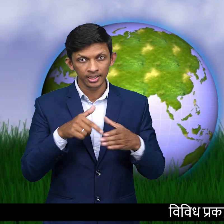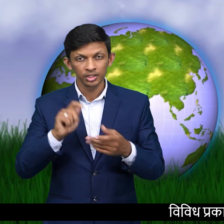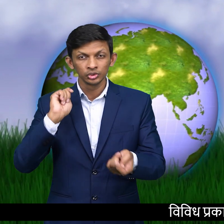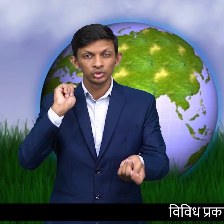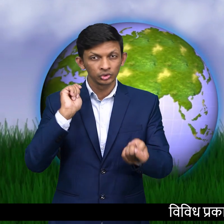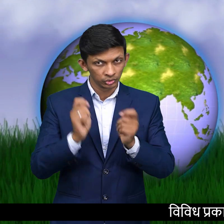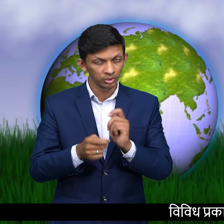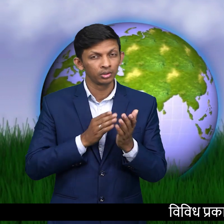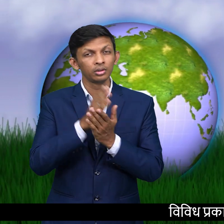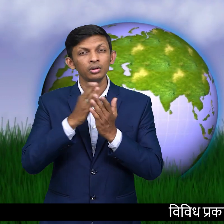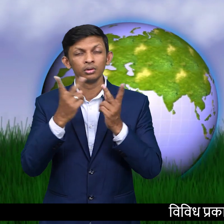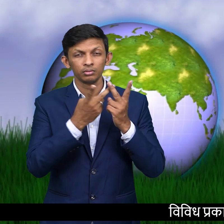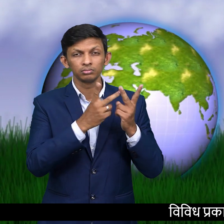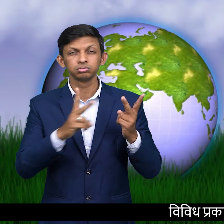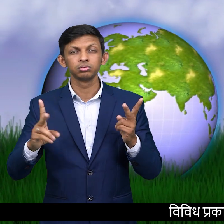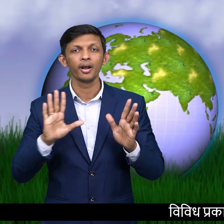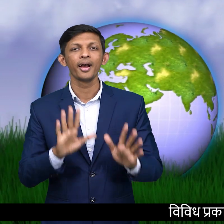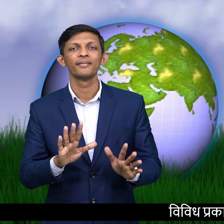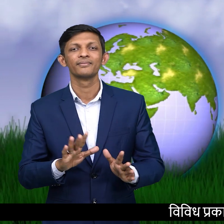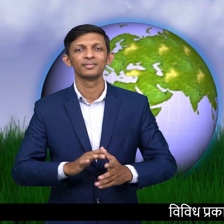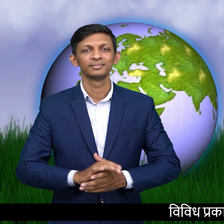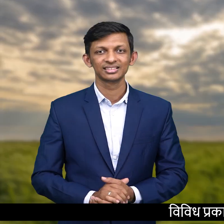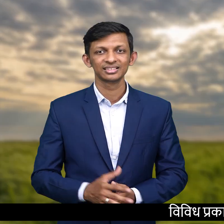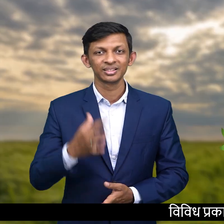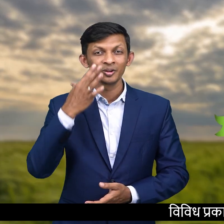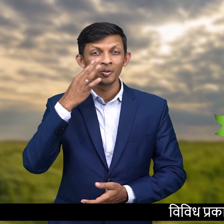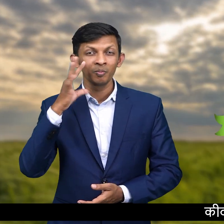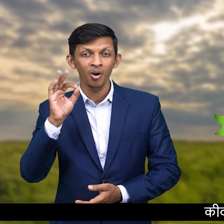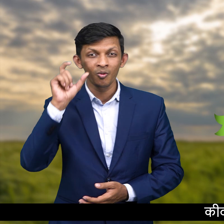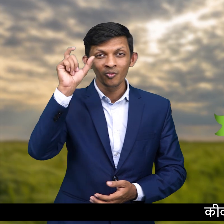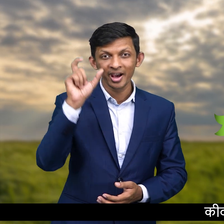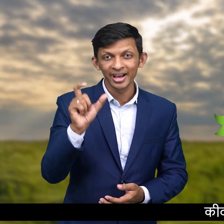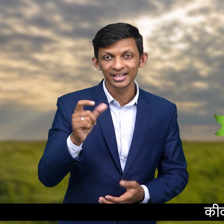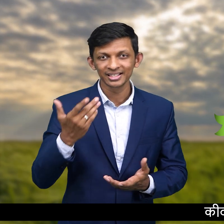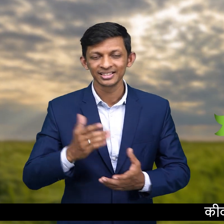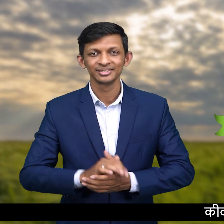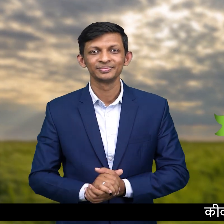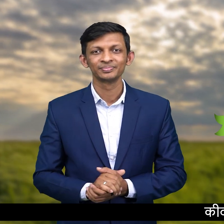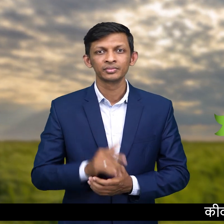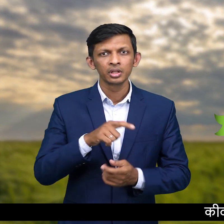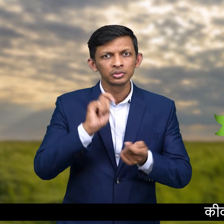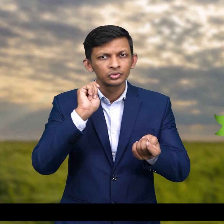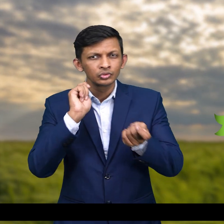विविध प्रकारच्या बदलांचे वर्गीकरण करा. अति महत्त्वाचे शब्द: